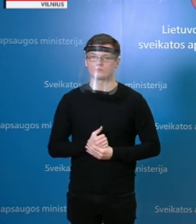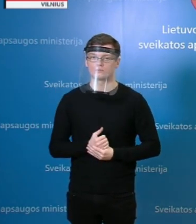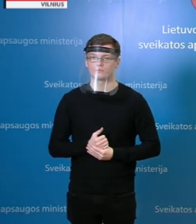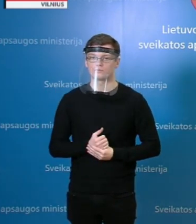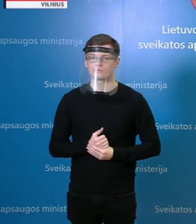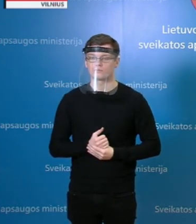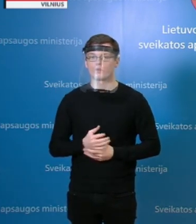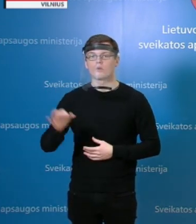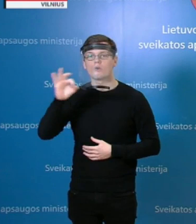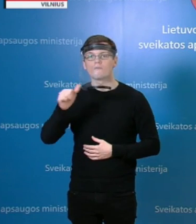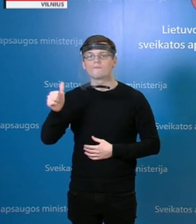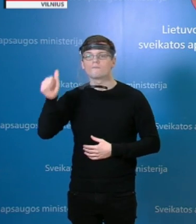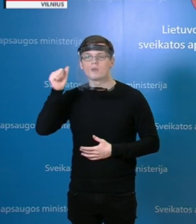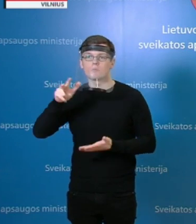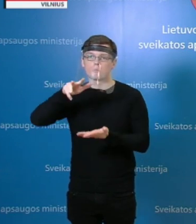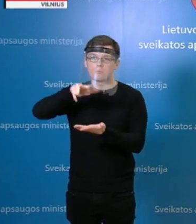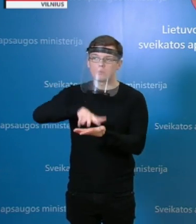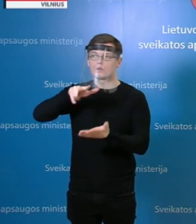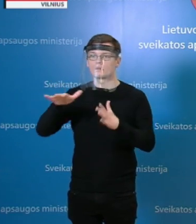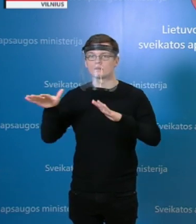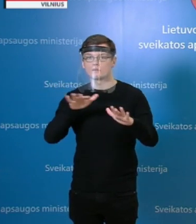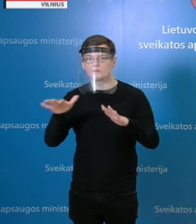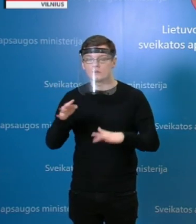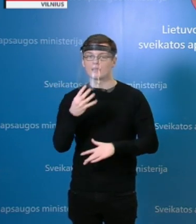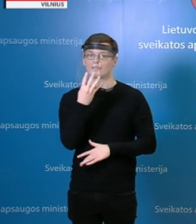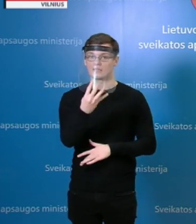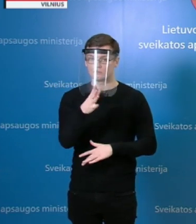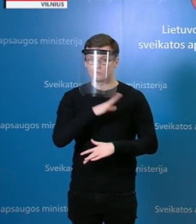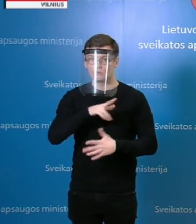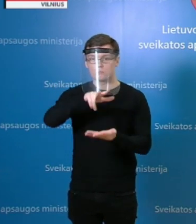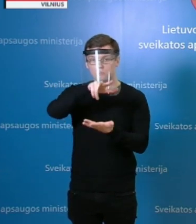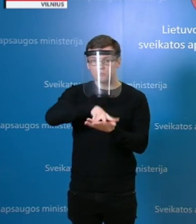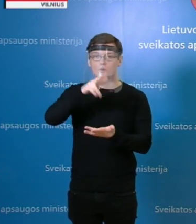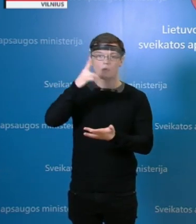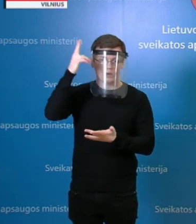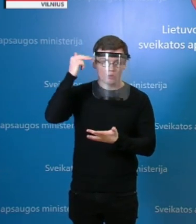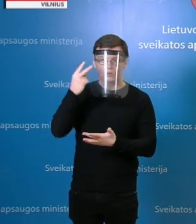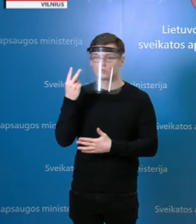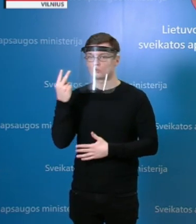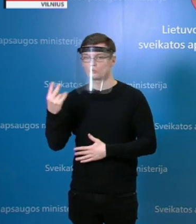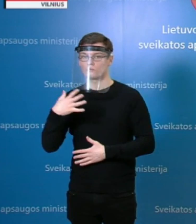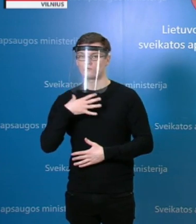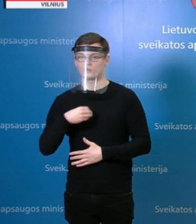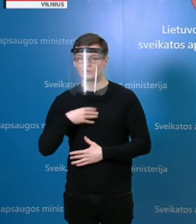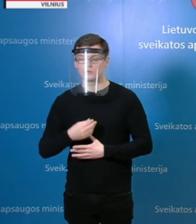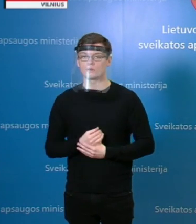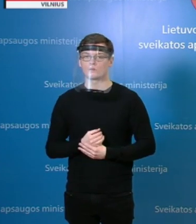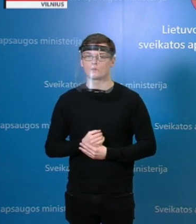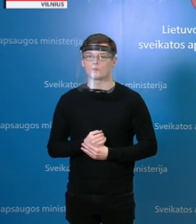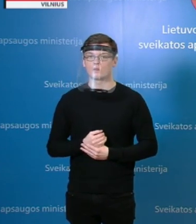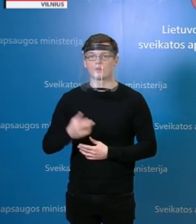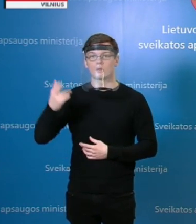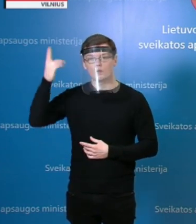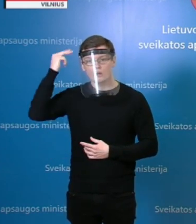vakar dieną patvirtintus atvejus, tai 4 atvejai buvo patvirtinti Kaune, 2 Vilniuje. Kaune 2 atvejai